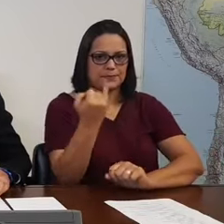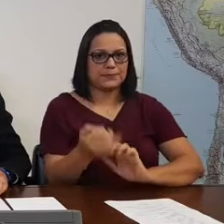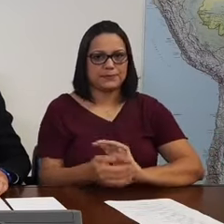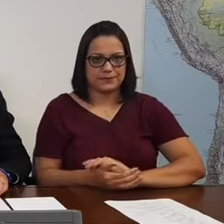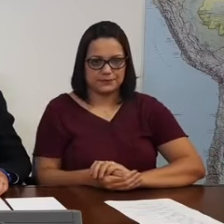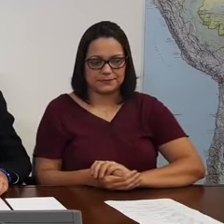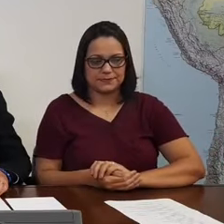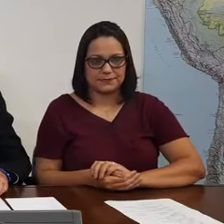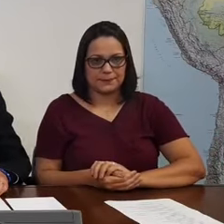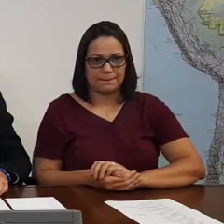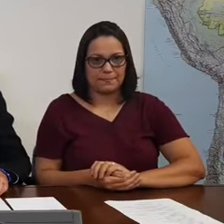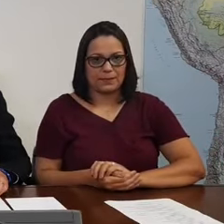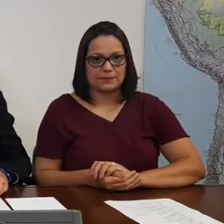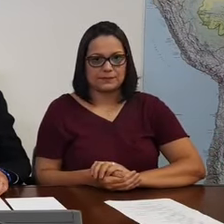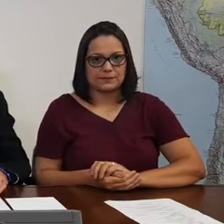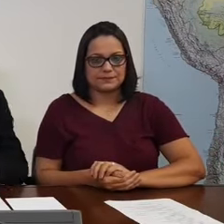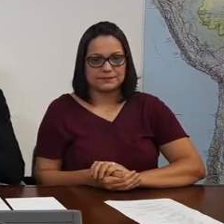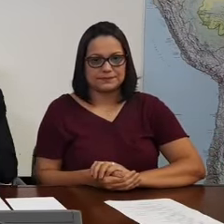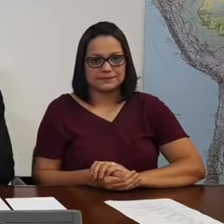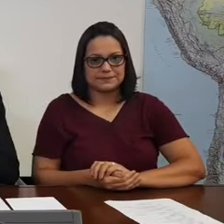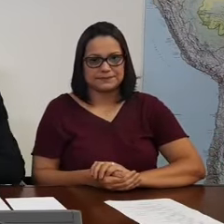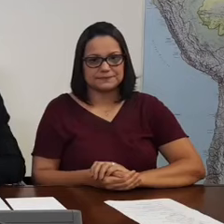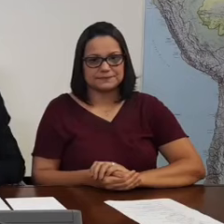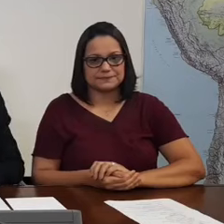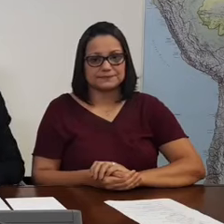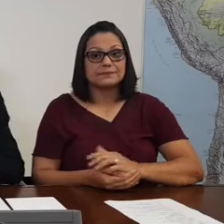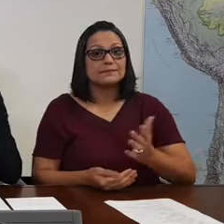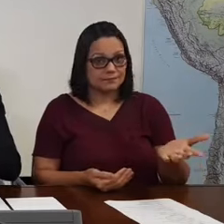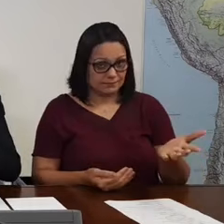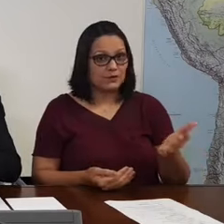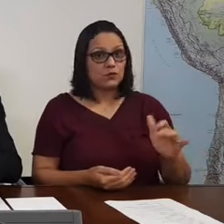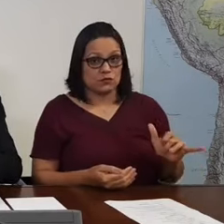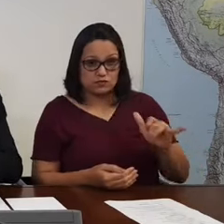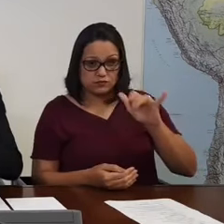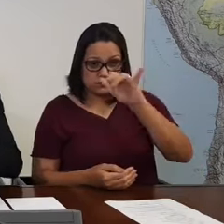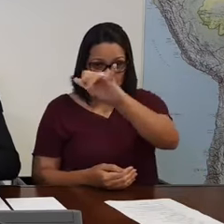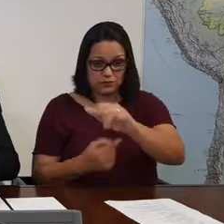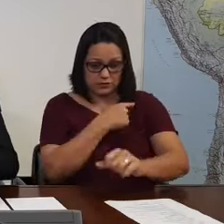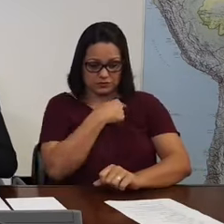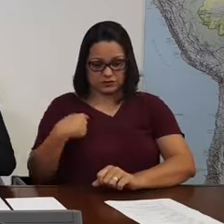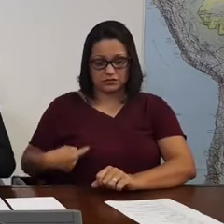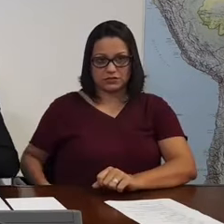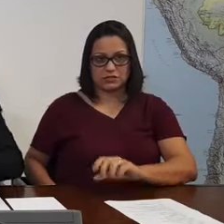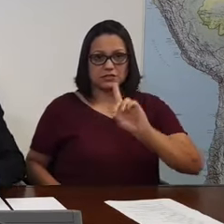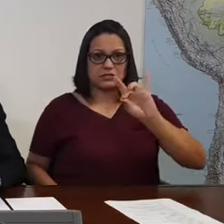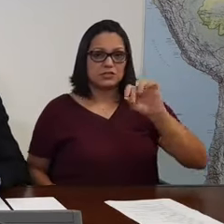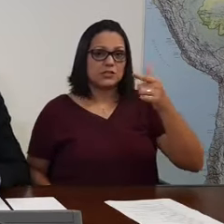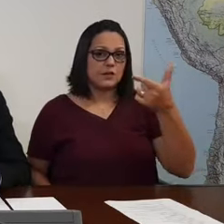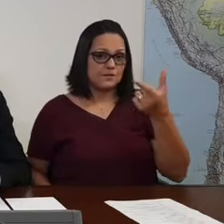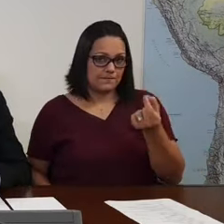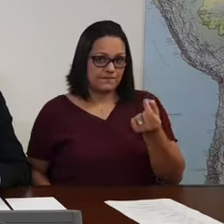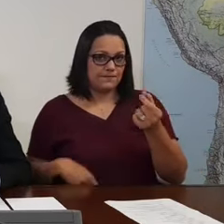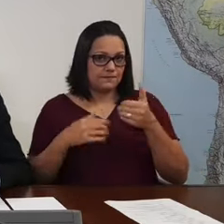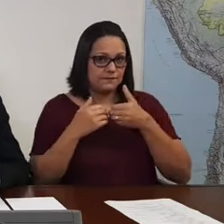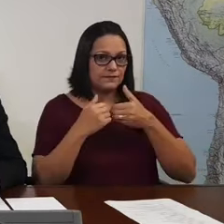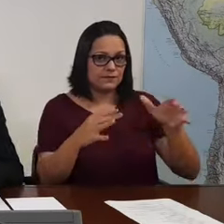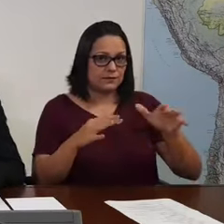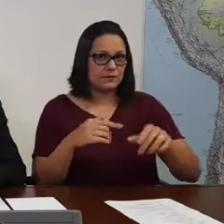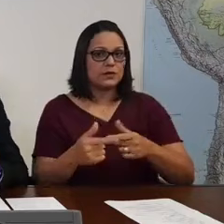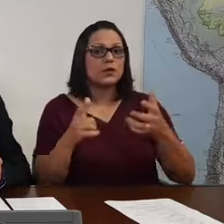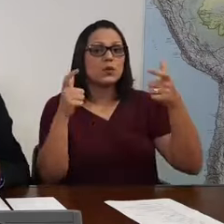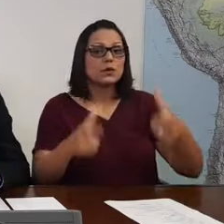E só para lembrar, né, na minha ida à China, começa dia 20, uma atividade nossa